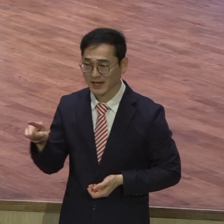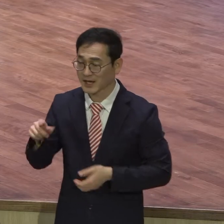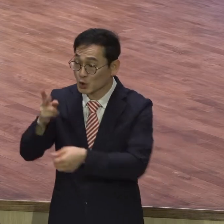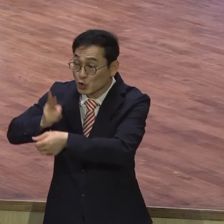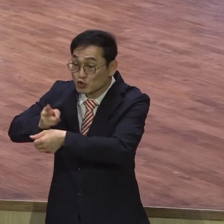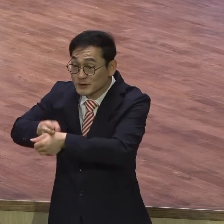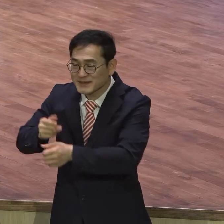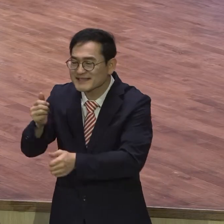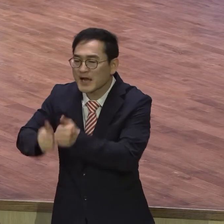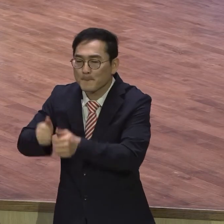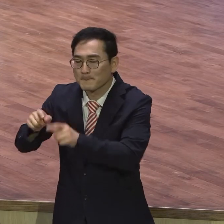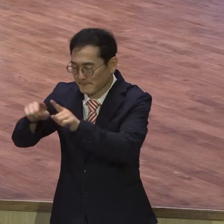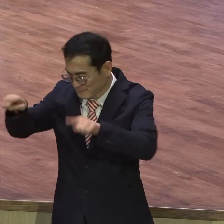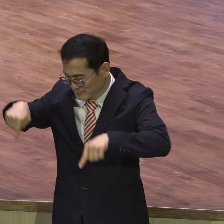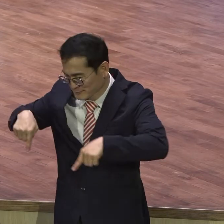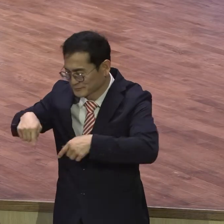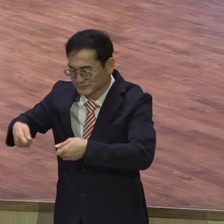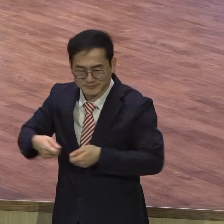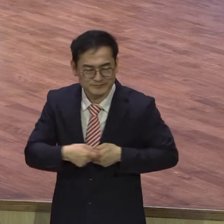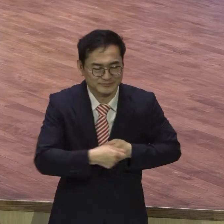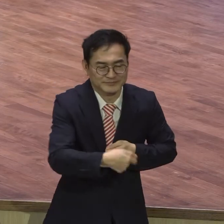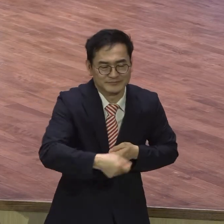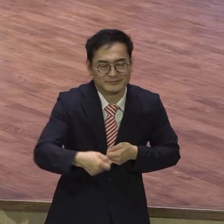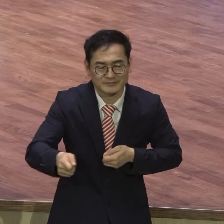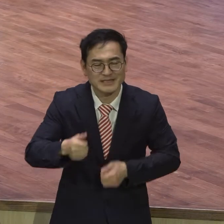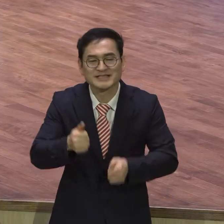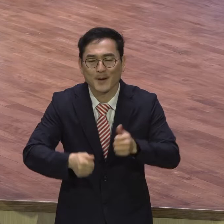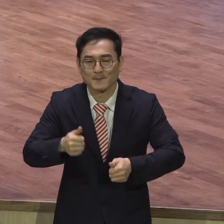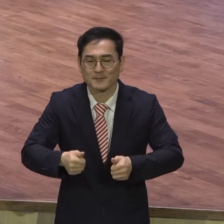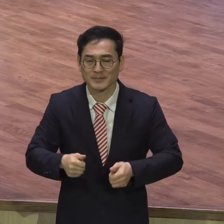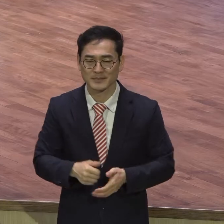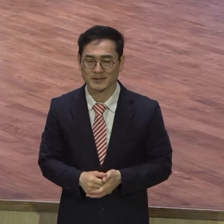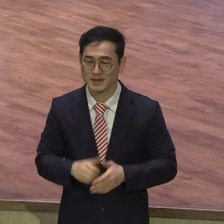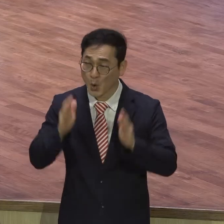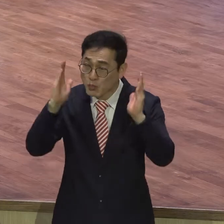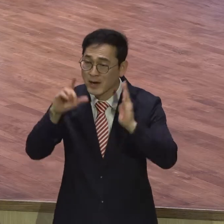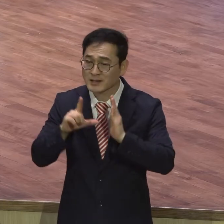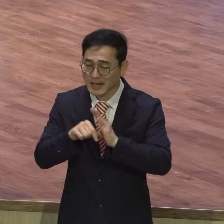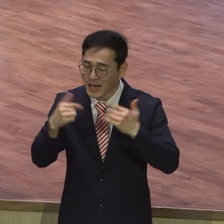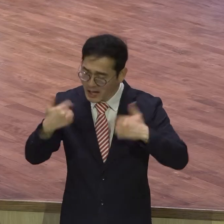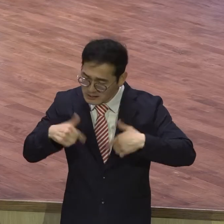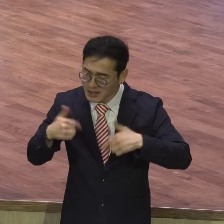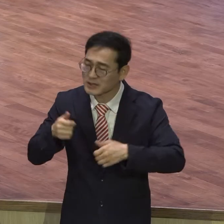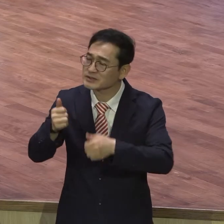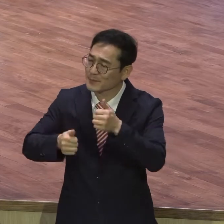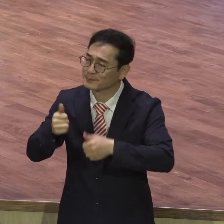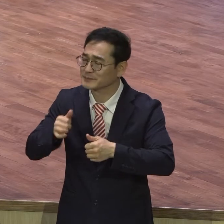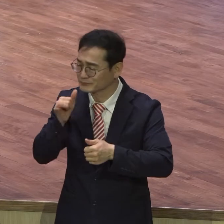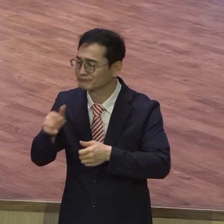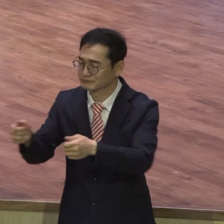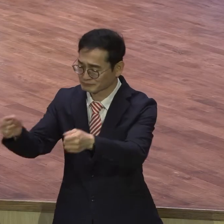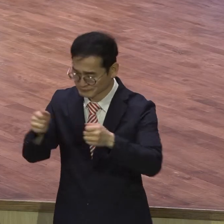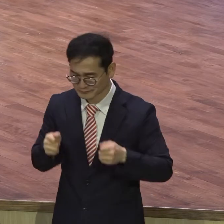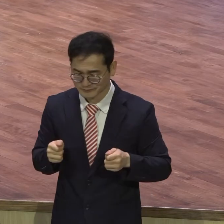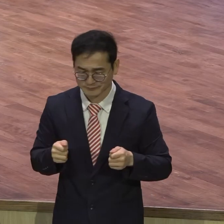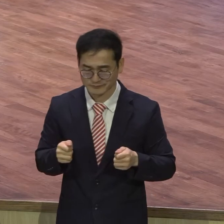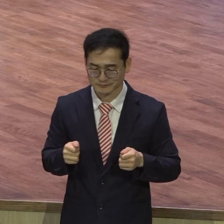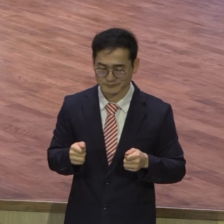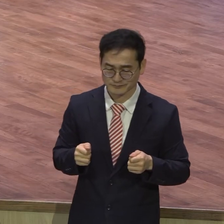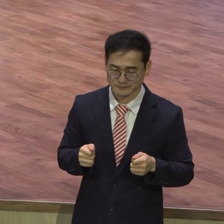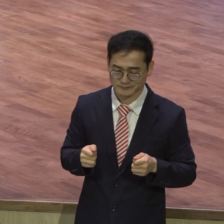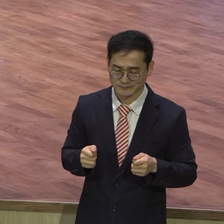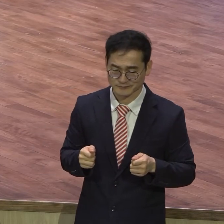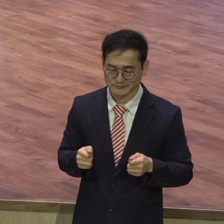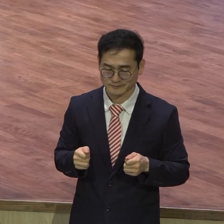가져와서 시험지를 돌렸어요 늘 수업에 열심히 참석한 자기는 너무